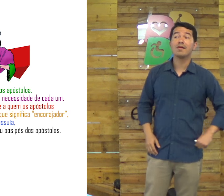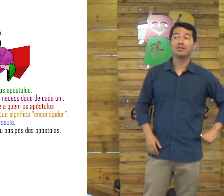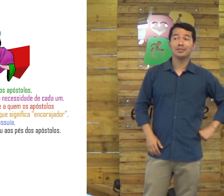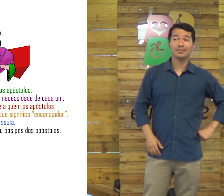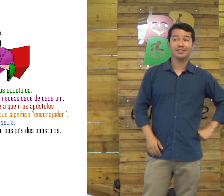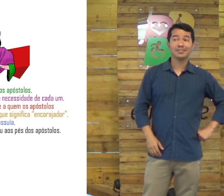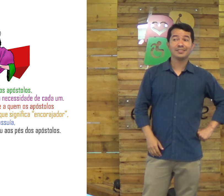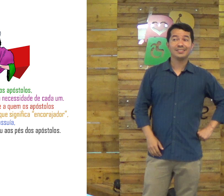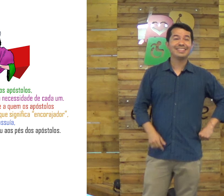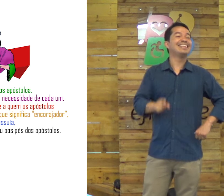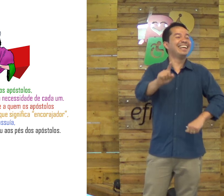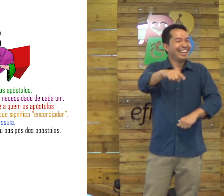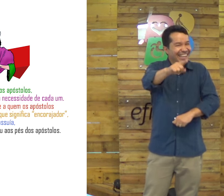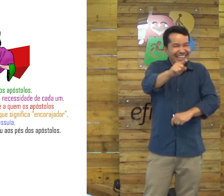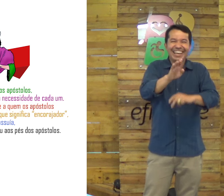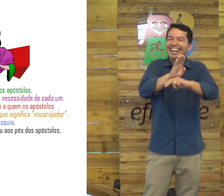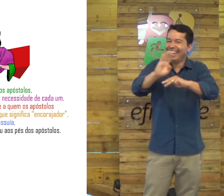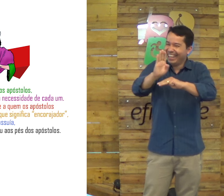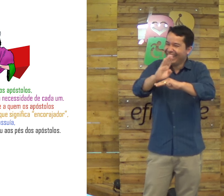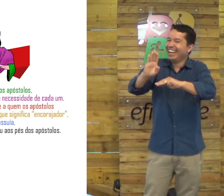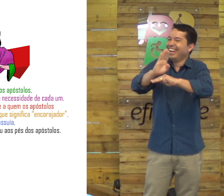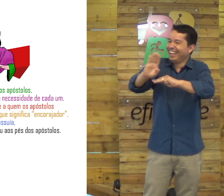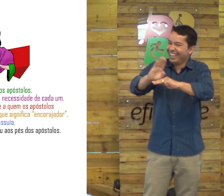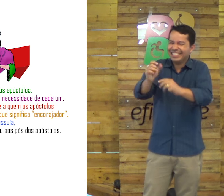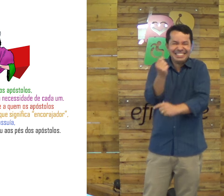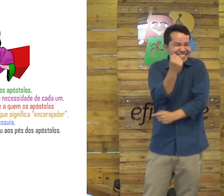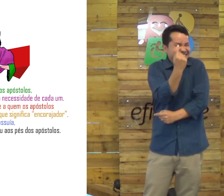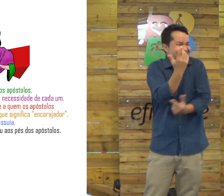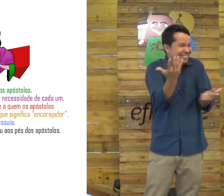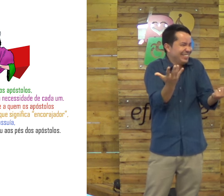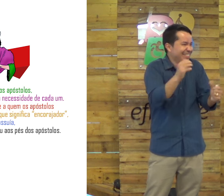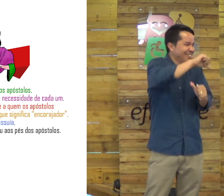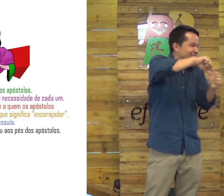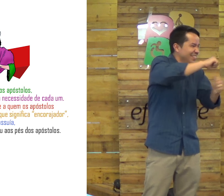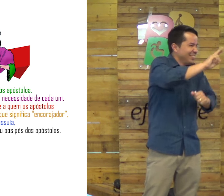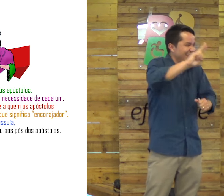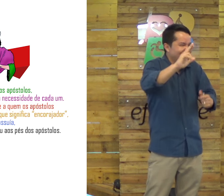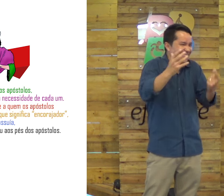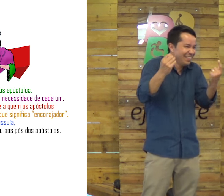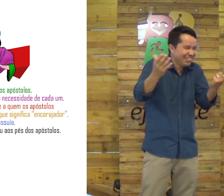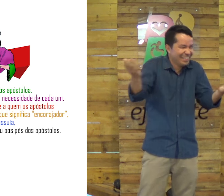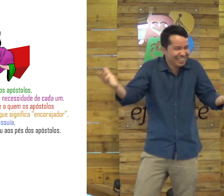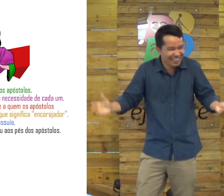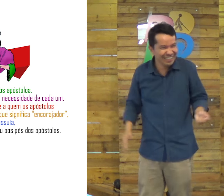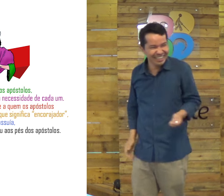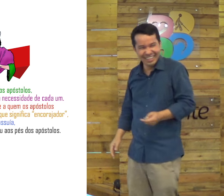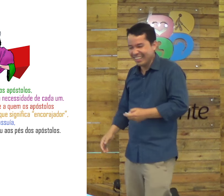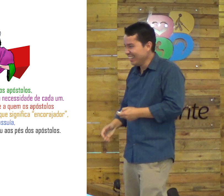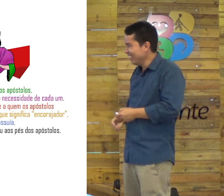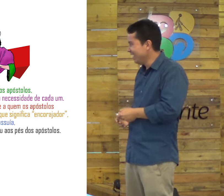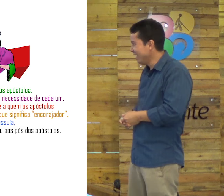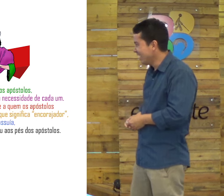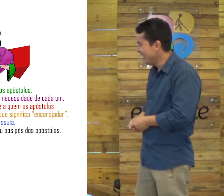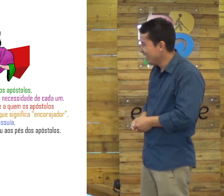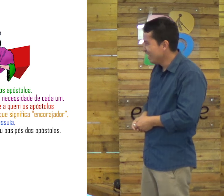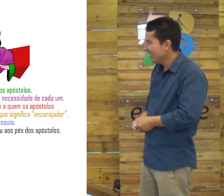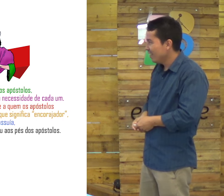José? Isso. Olha, pegaram rápido, hein? José, José e Barnabé.